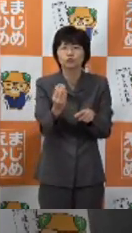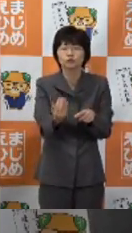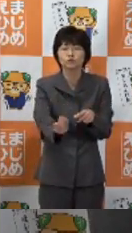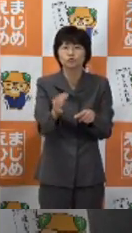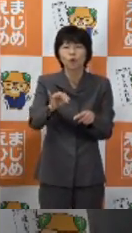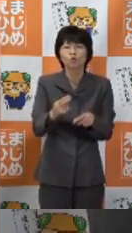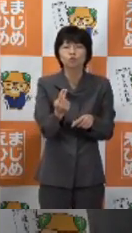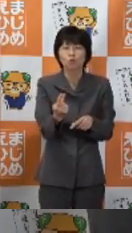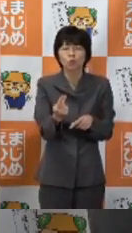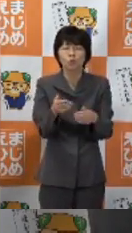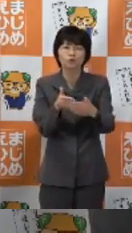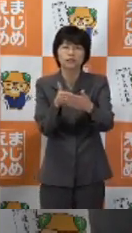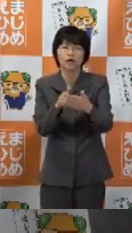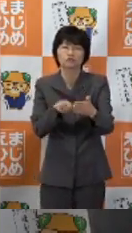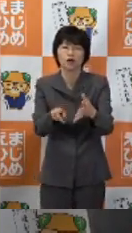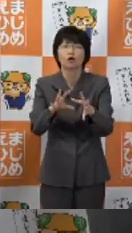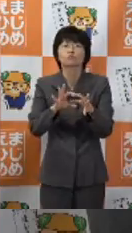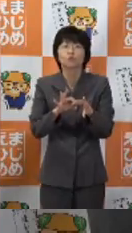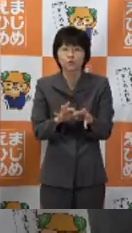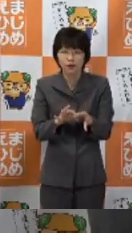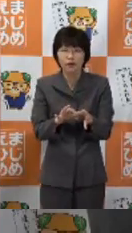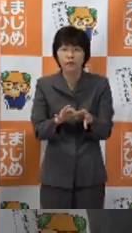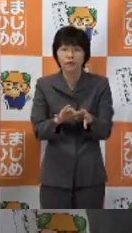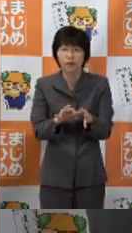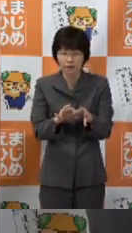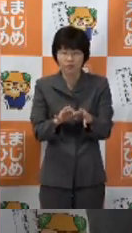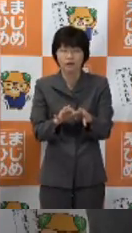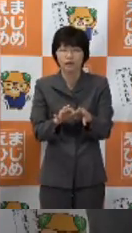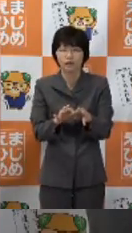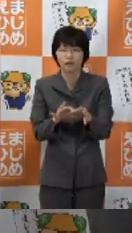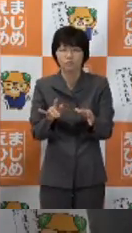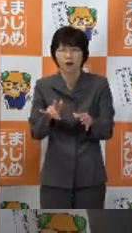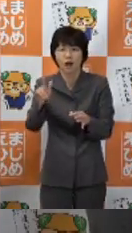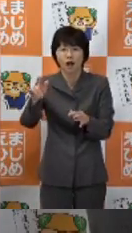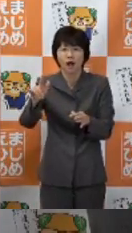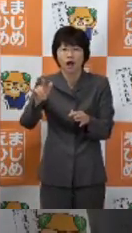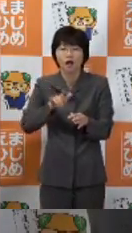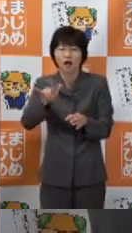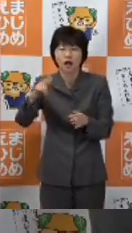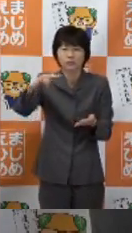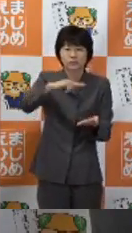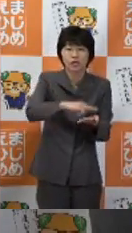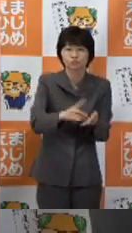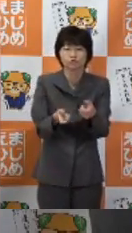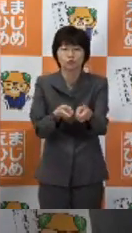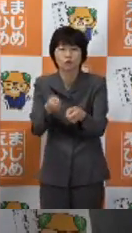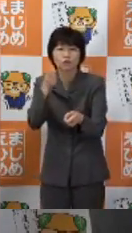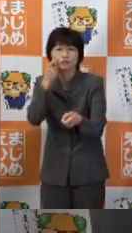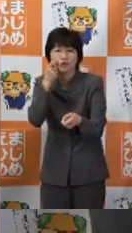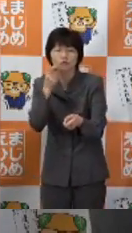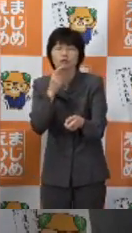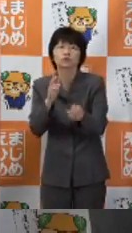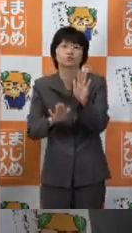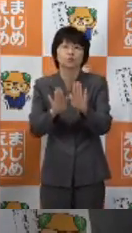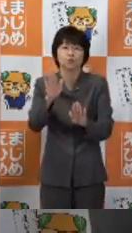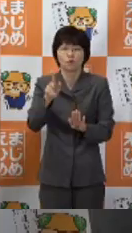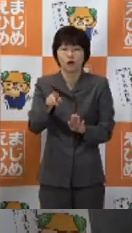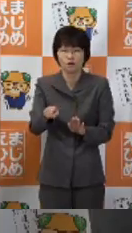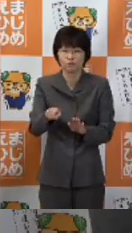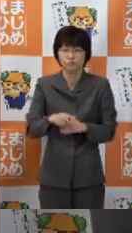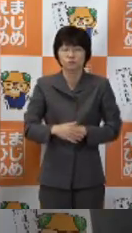私から神秘と10日の制約があるのでまーす立っちゃっぷ